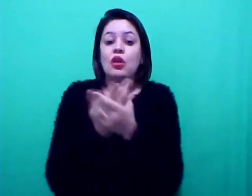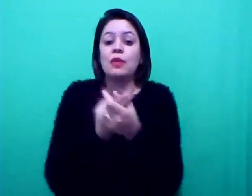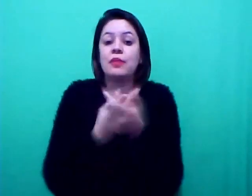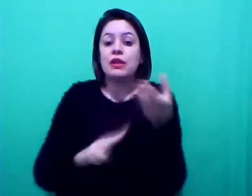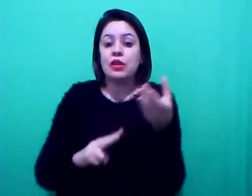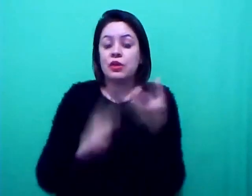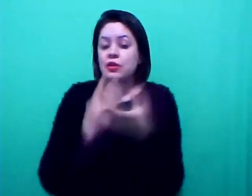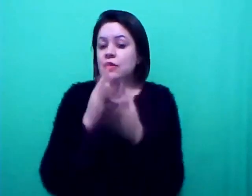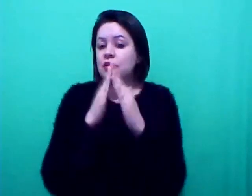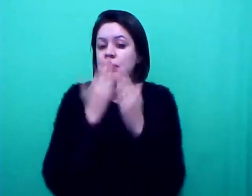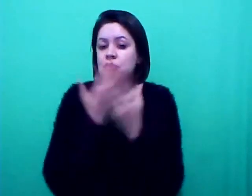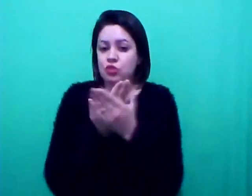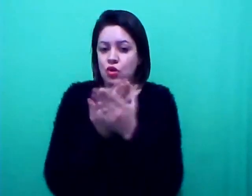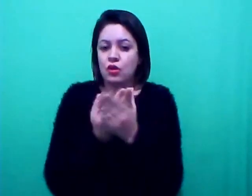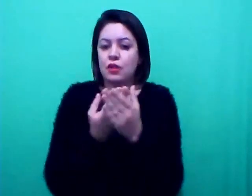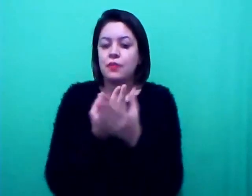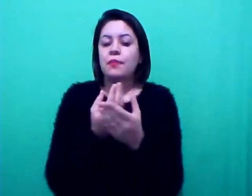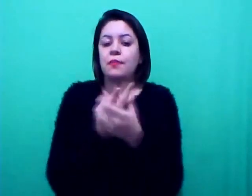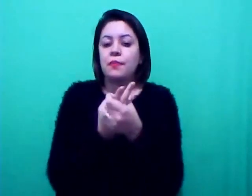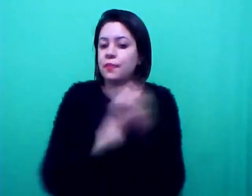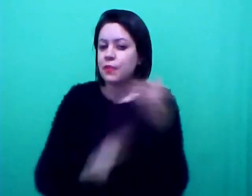escola, nas escolas bilíngue.